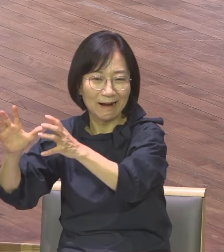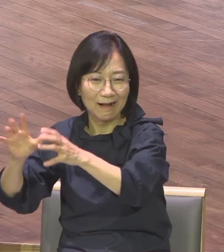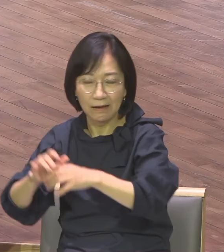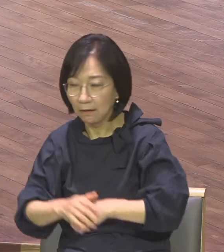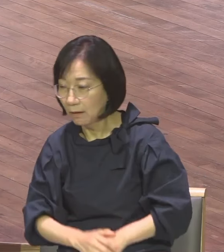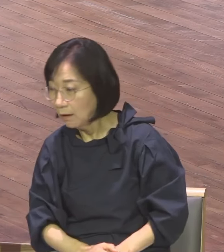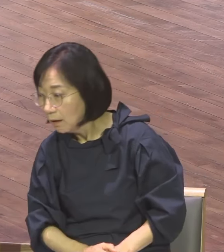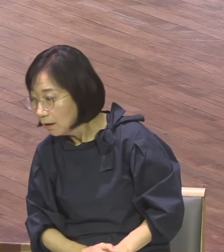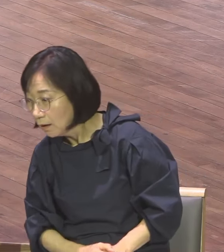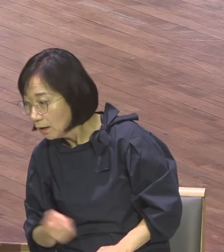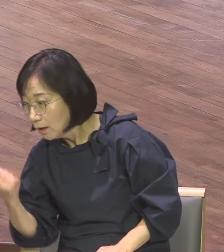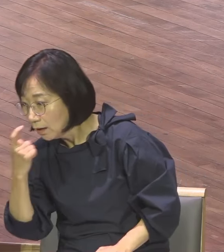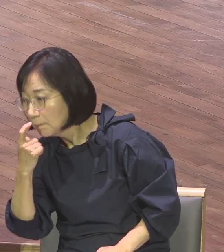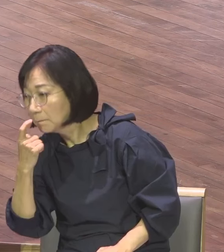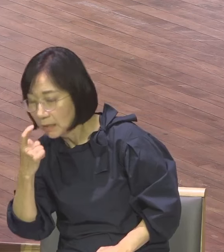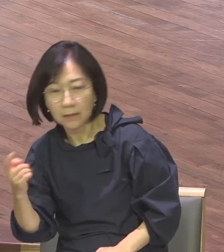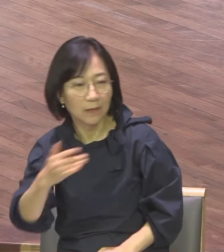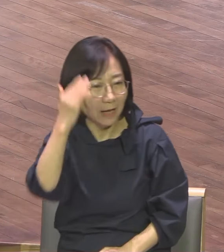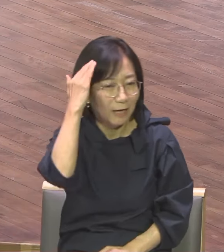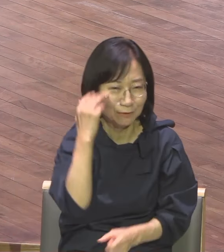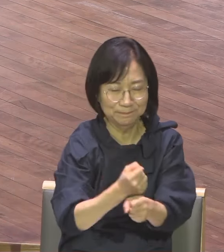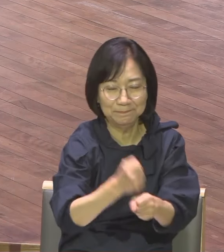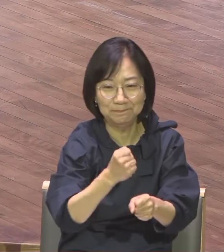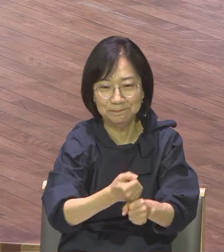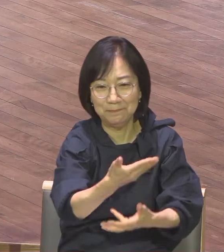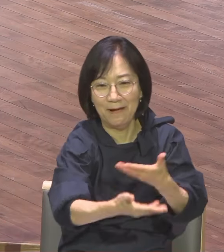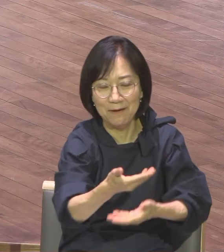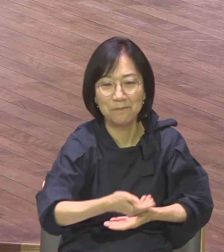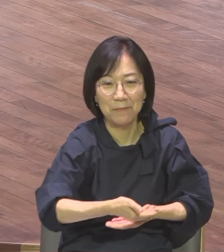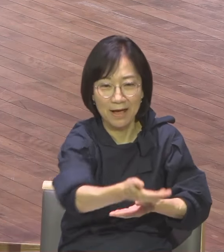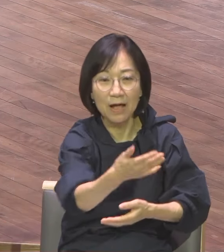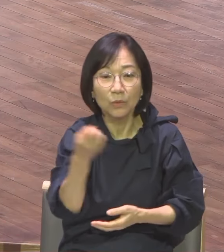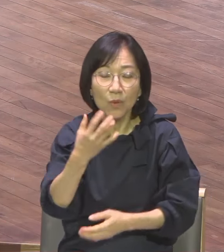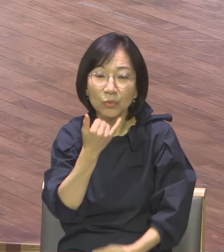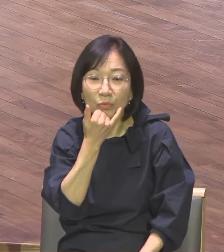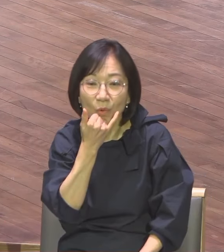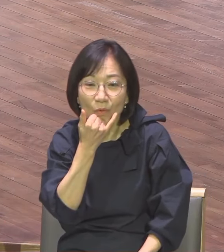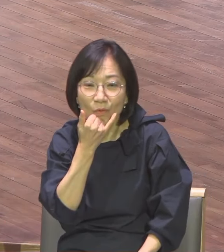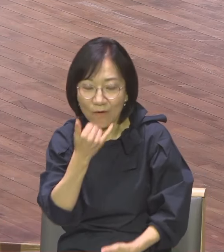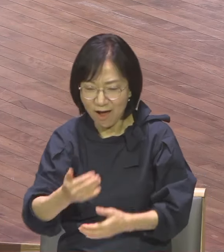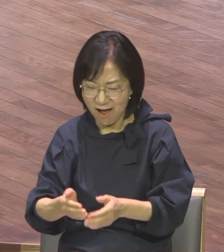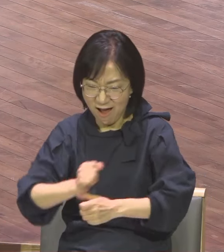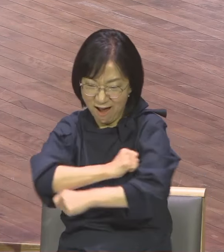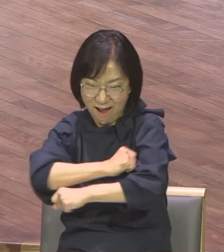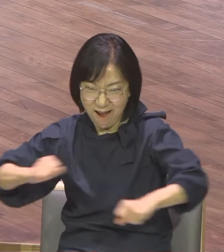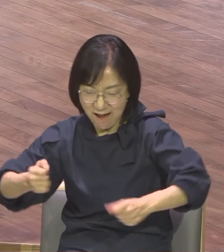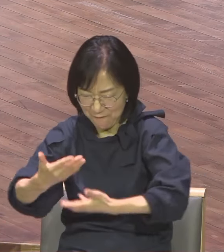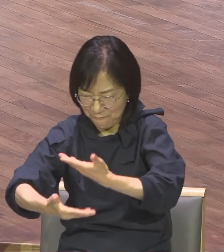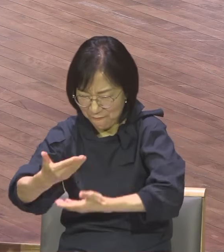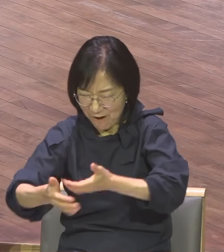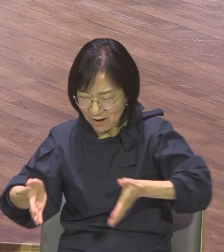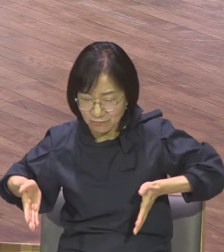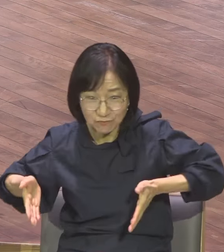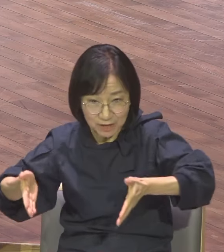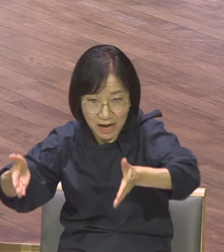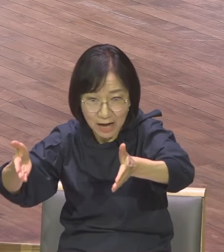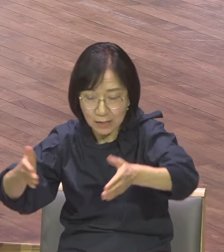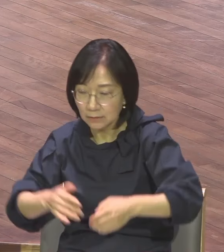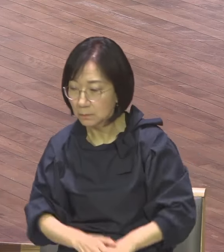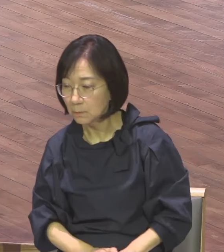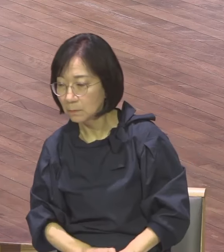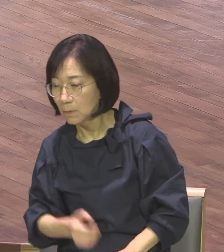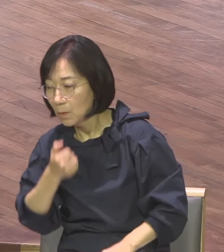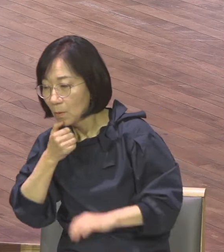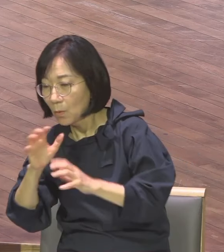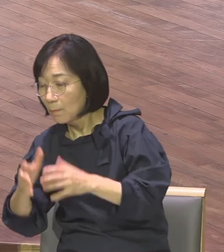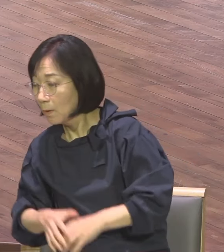이태리 가서 배우고 옵니다. 저 독일의 아우토반 그 다 이태리에서 배운 이태리. 그러니까 로마에서 고대